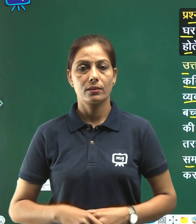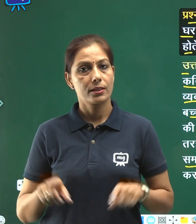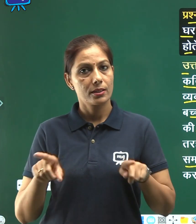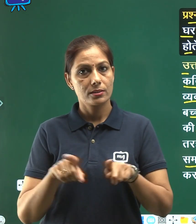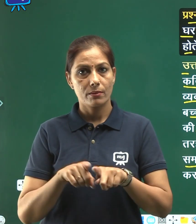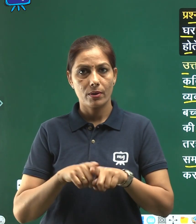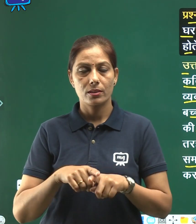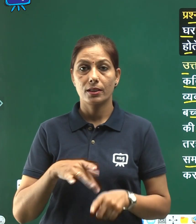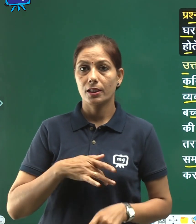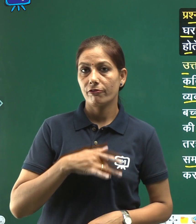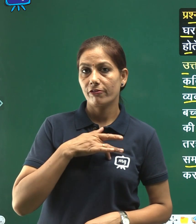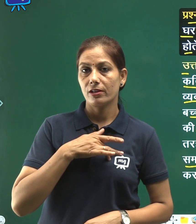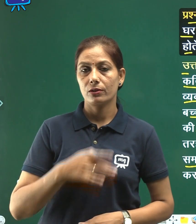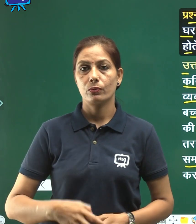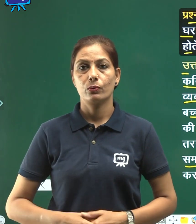समानता की भावना को